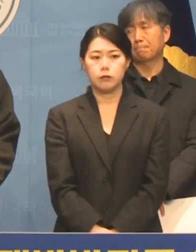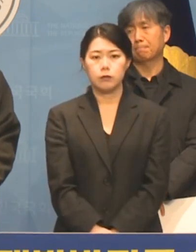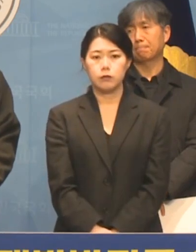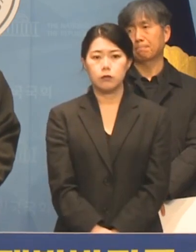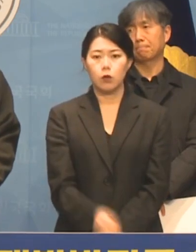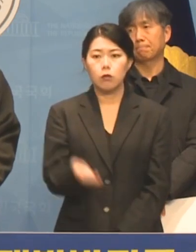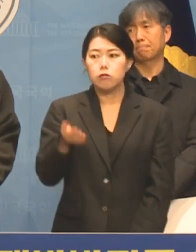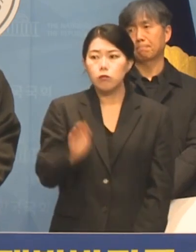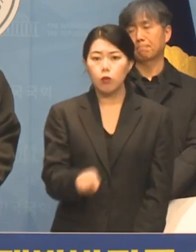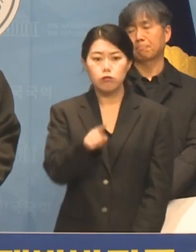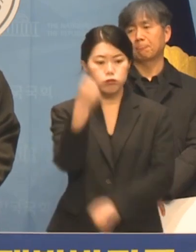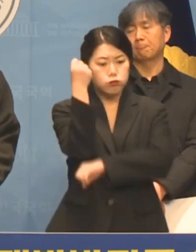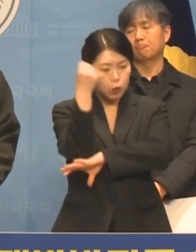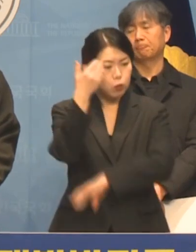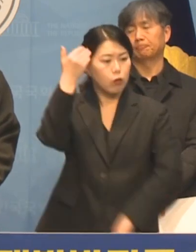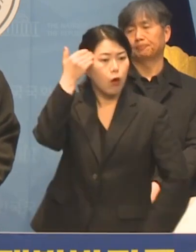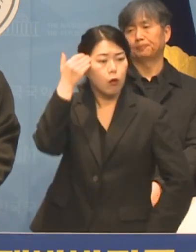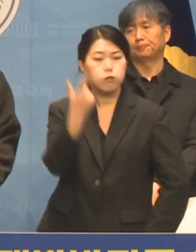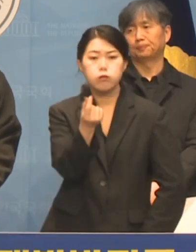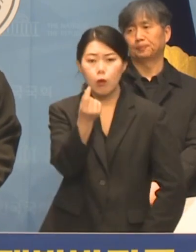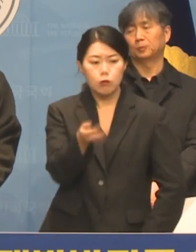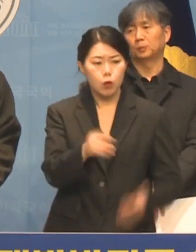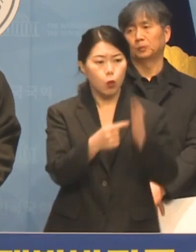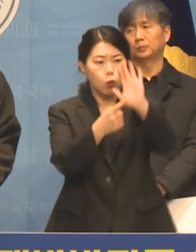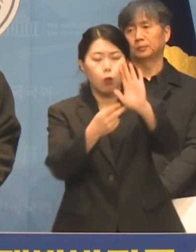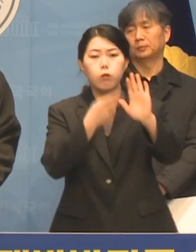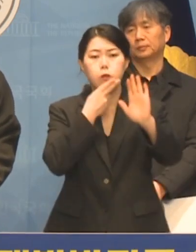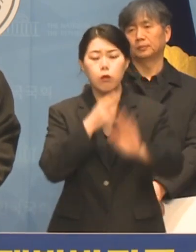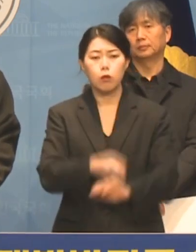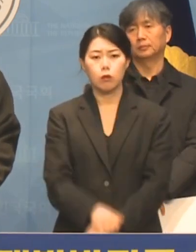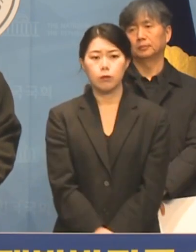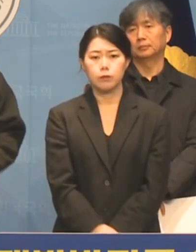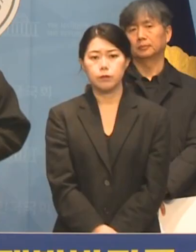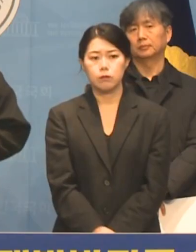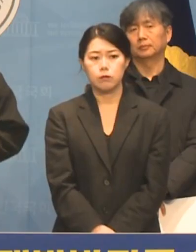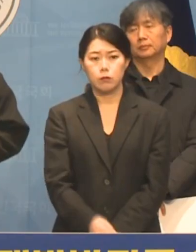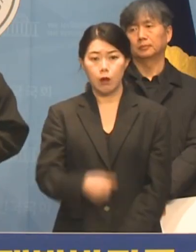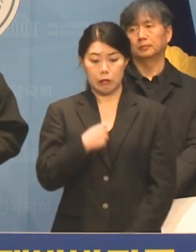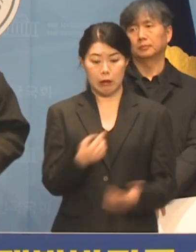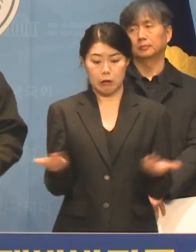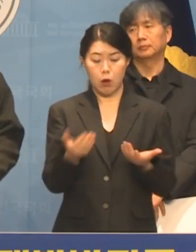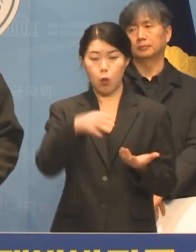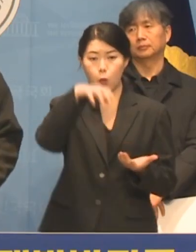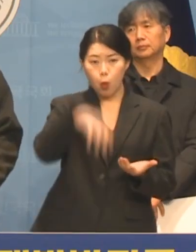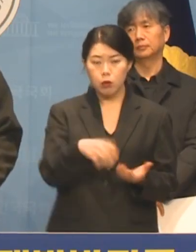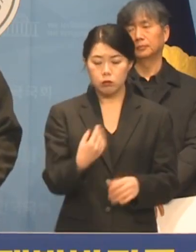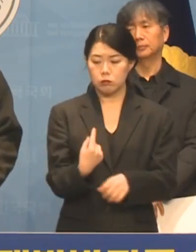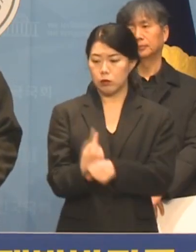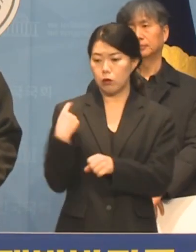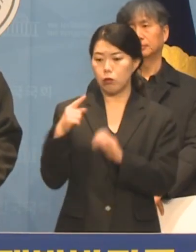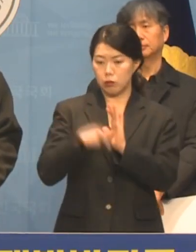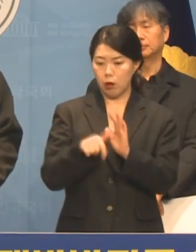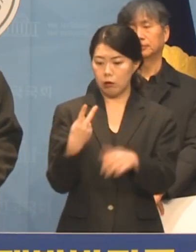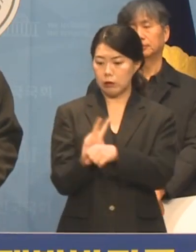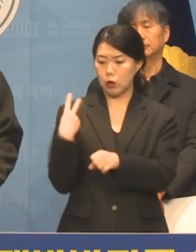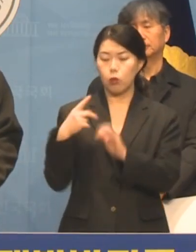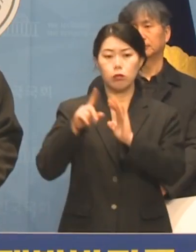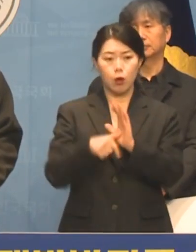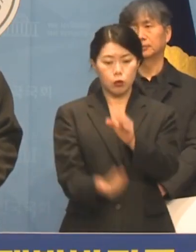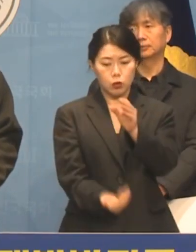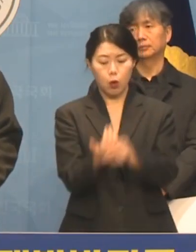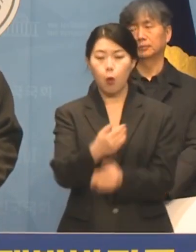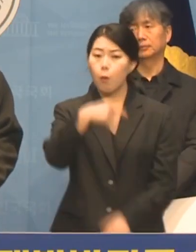이런 아주 기본적인 상식적인 내용들이 공개가 되지 않고 있습니다. 내가 일하는 회사에서 지지난해 어떤